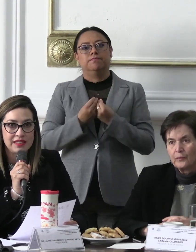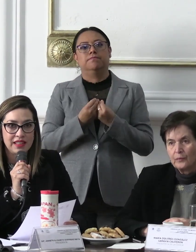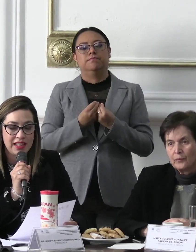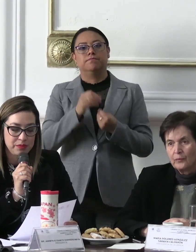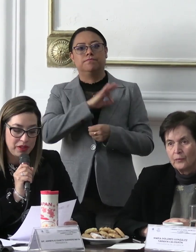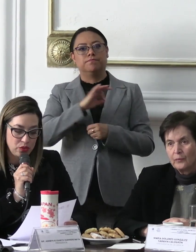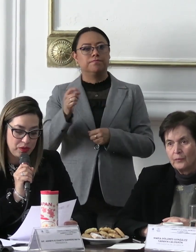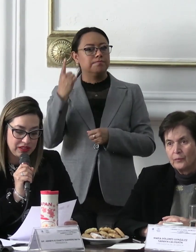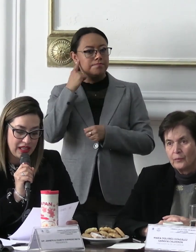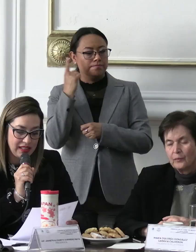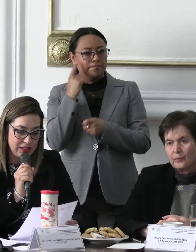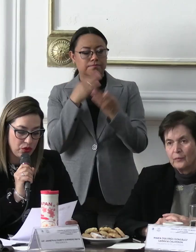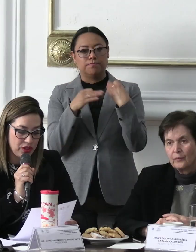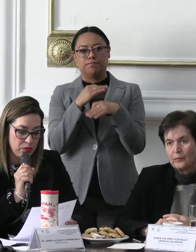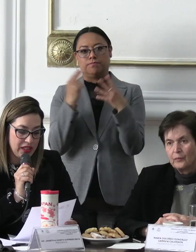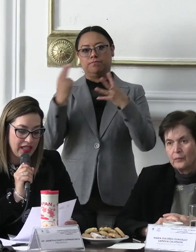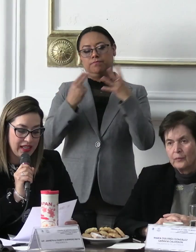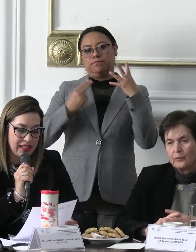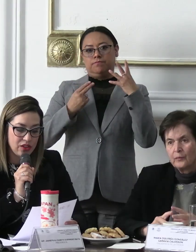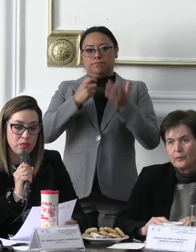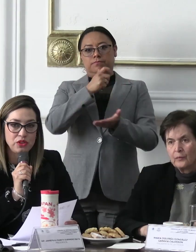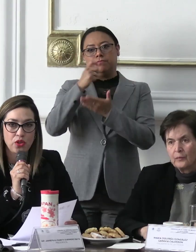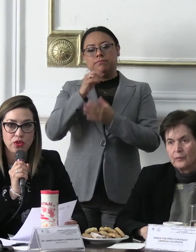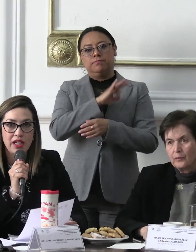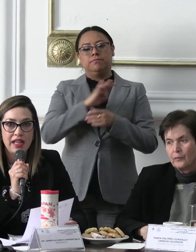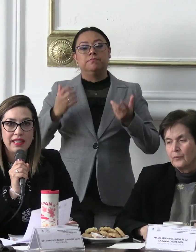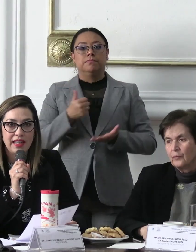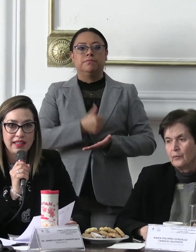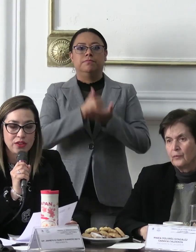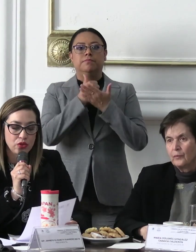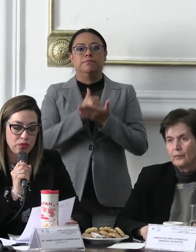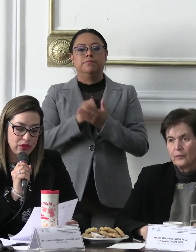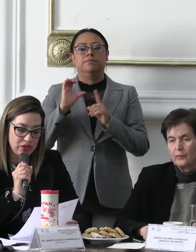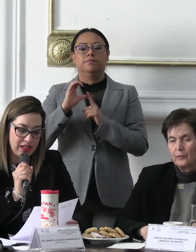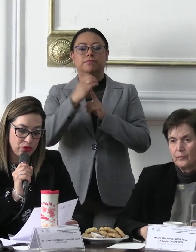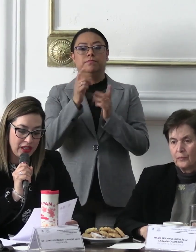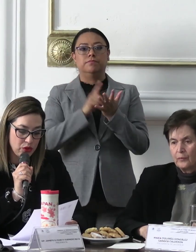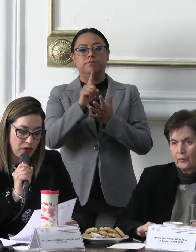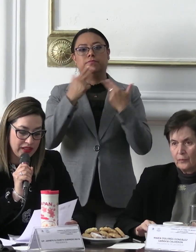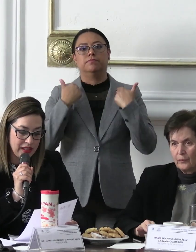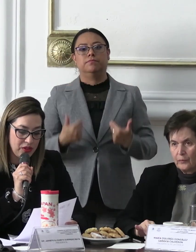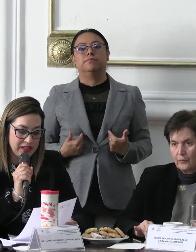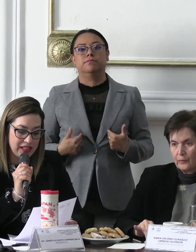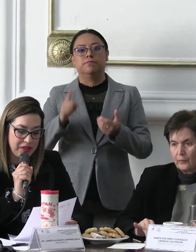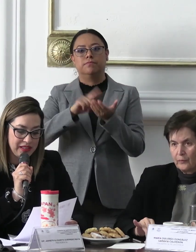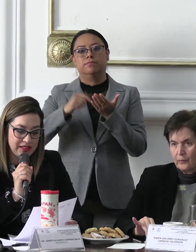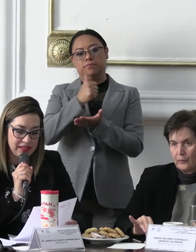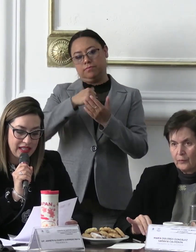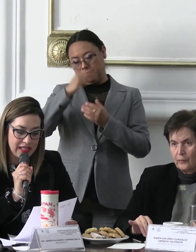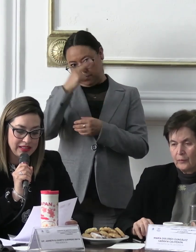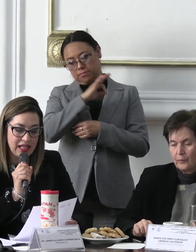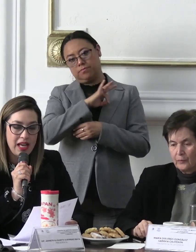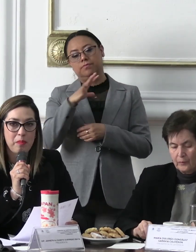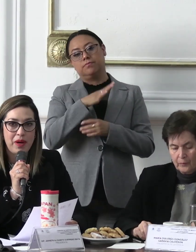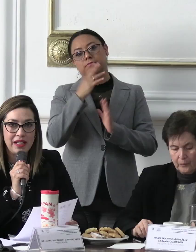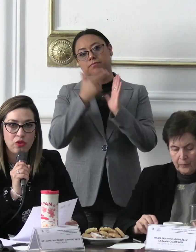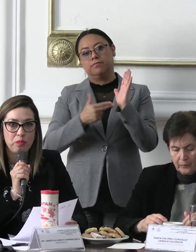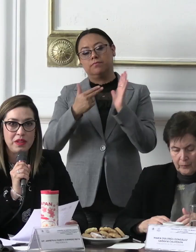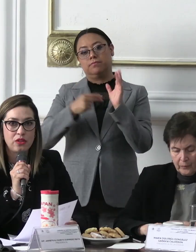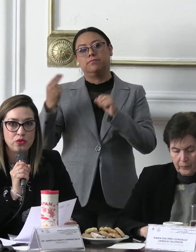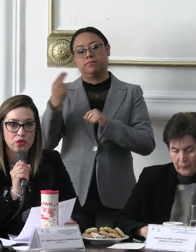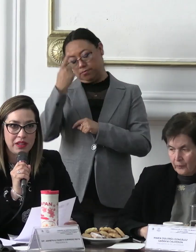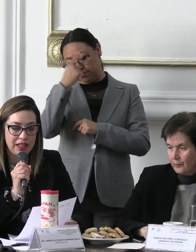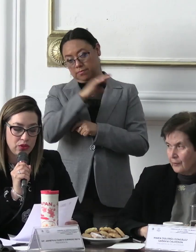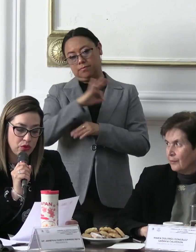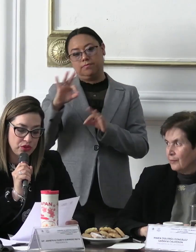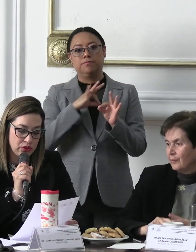las necesidades presupuestales y contribuir a que la Comisión de Derechos Humanos de la ciudad cuente con las herramientas necesarias para